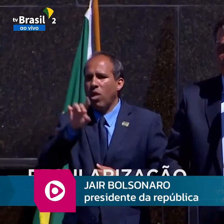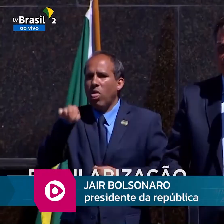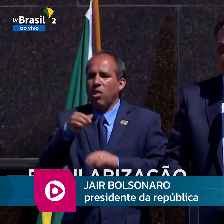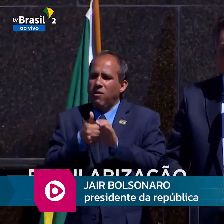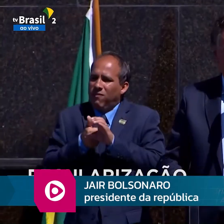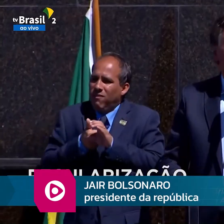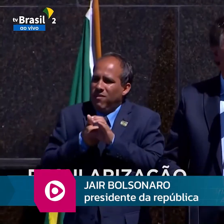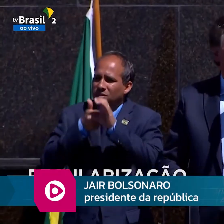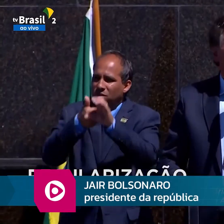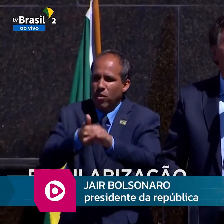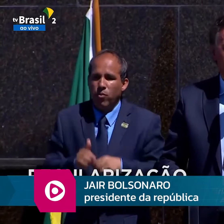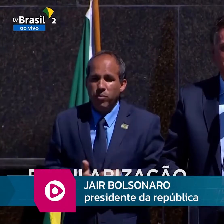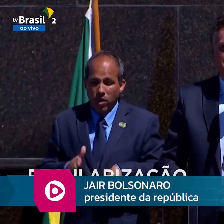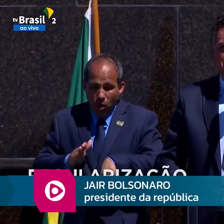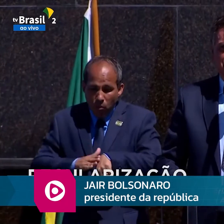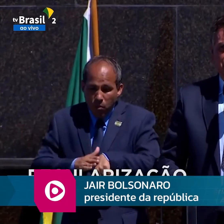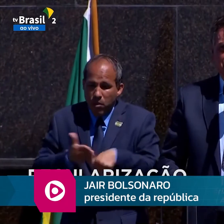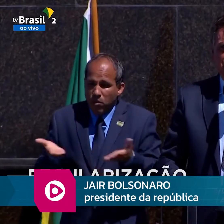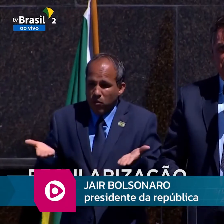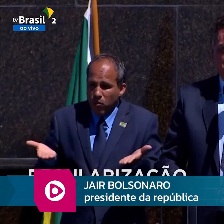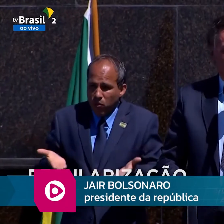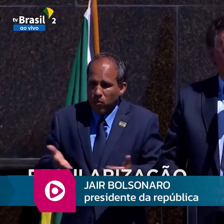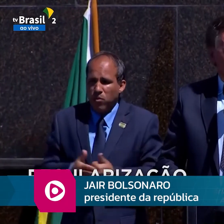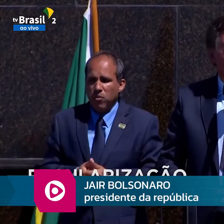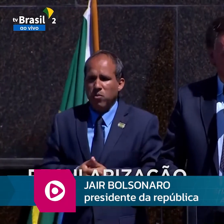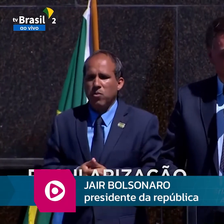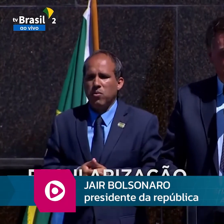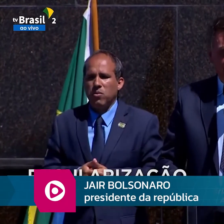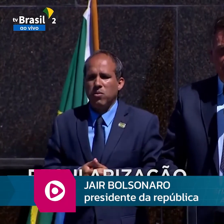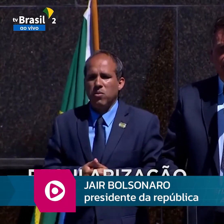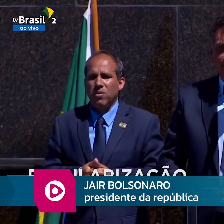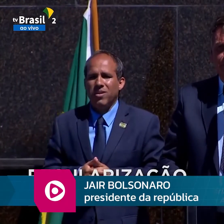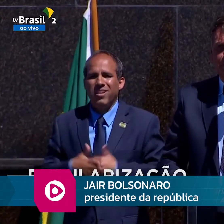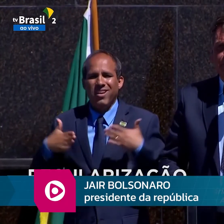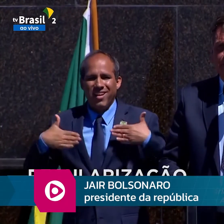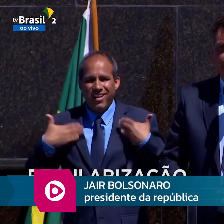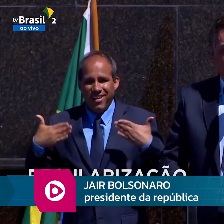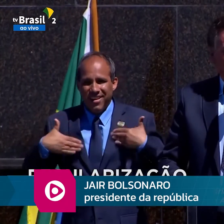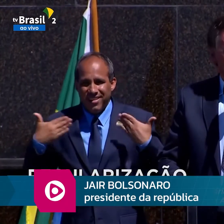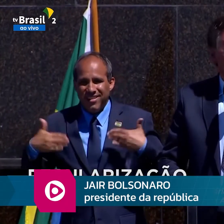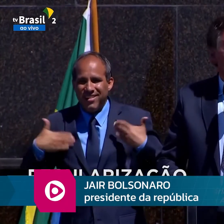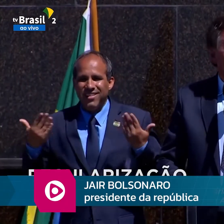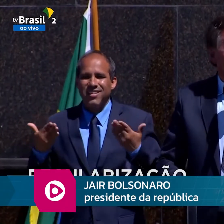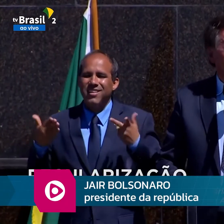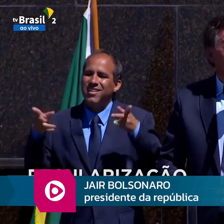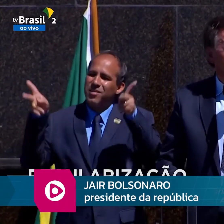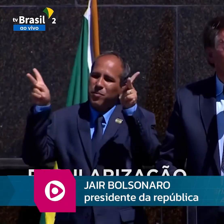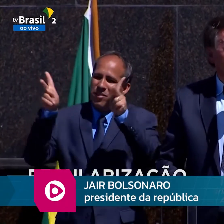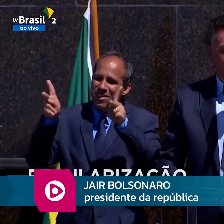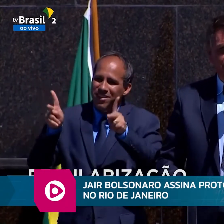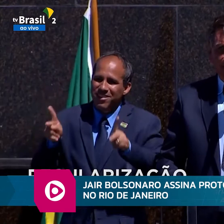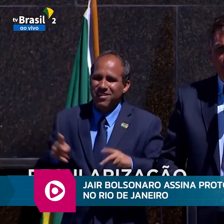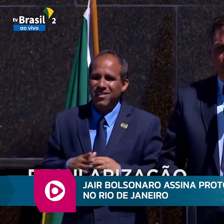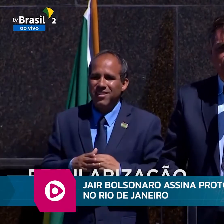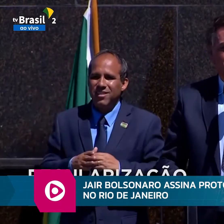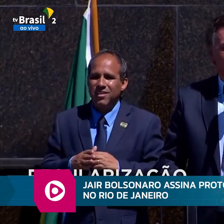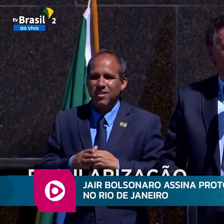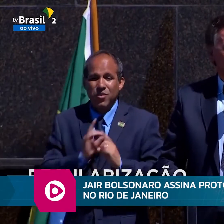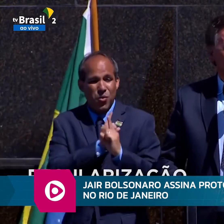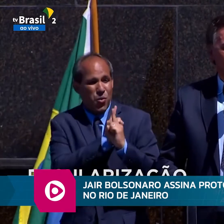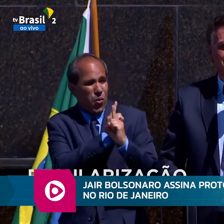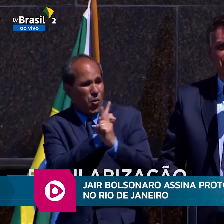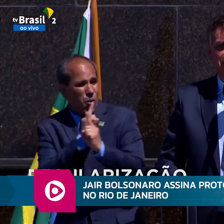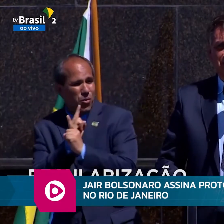também este momento é de alegria de paz de